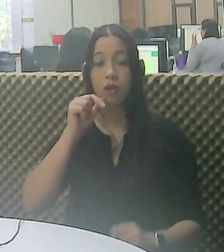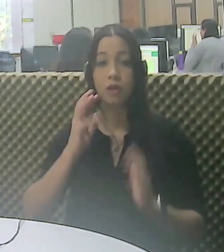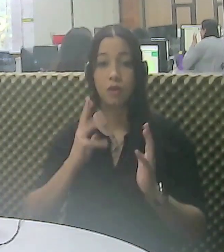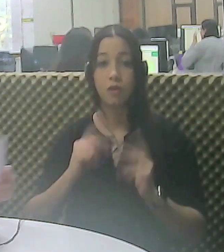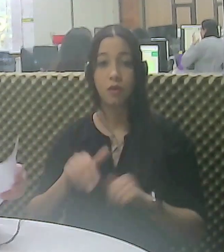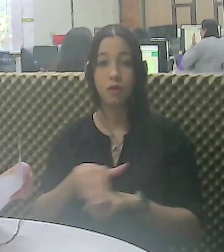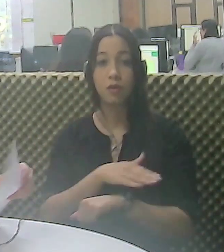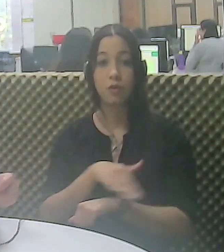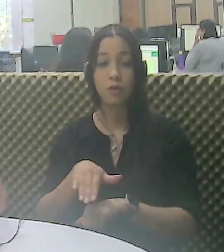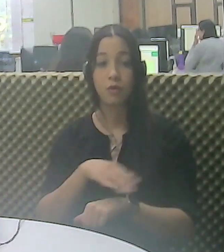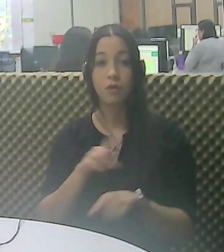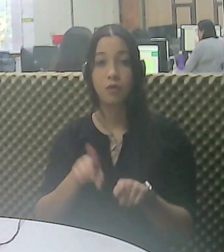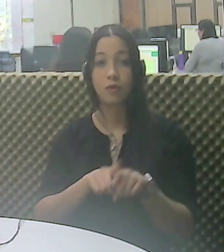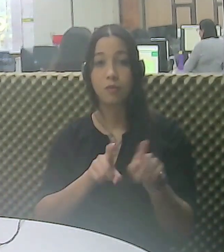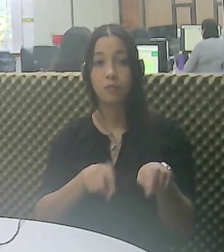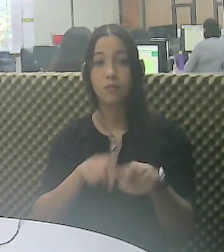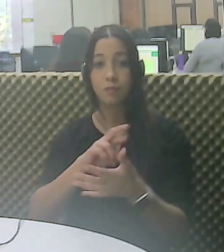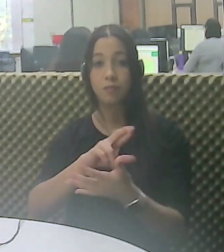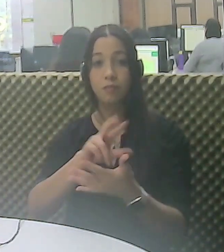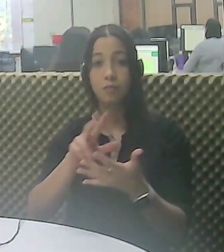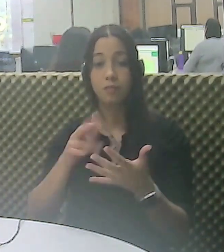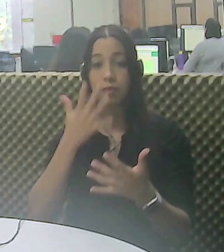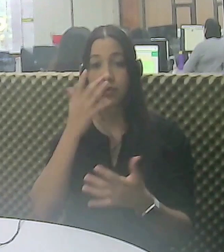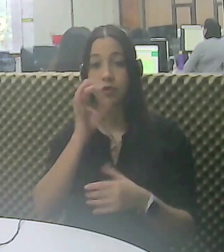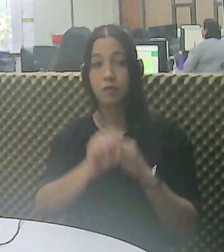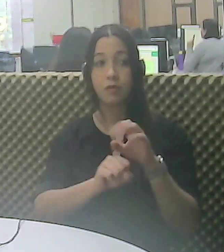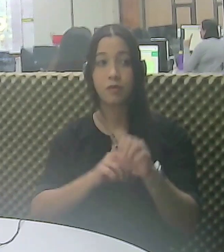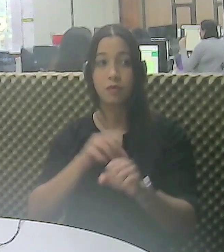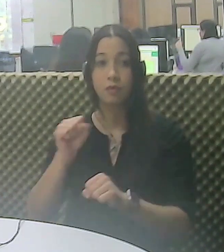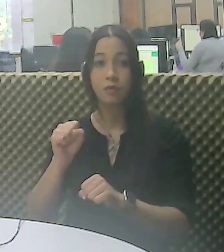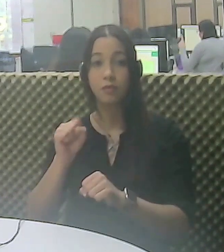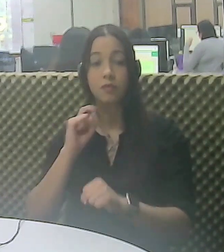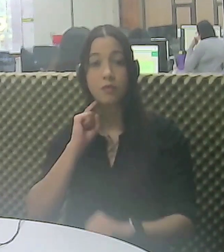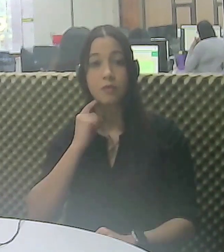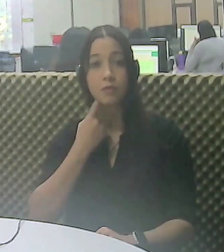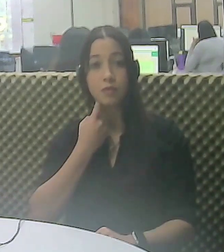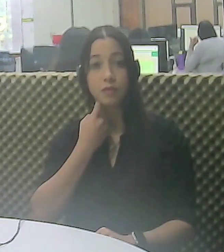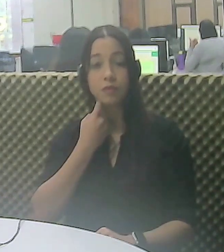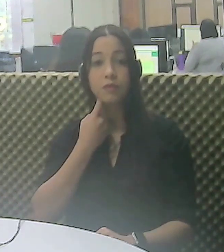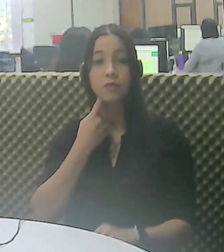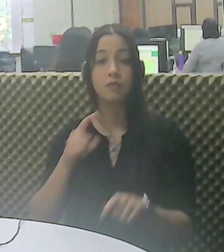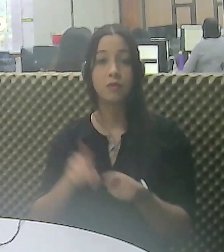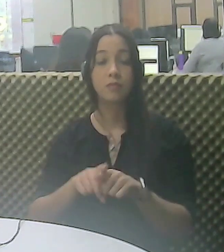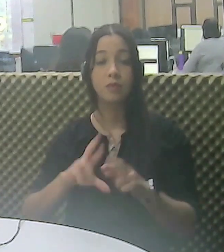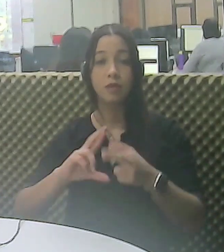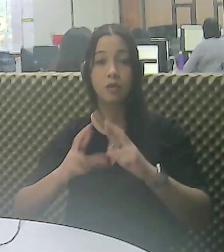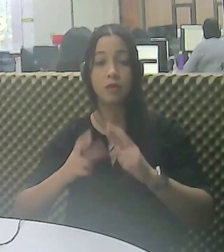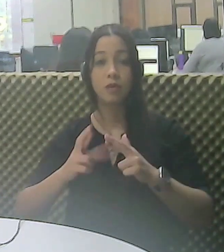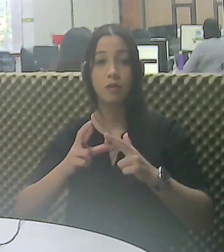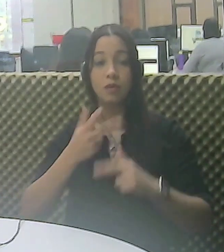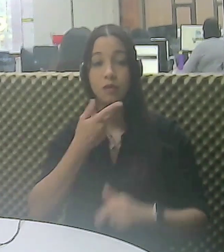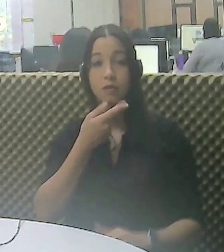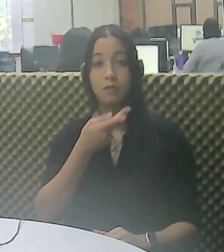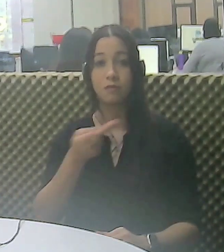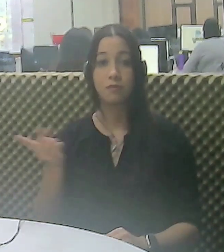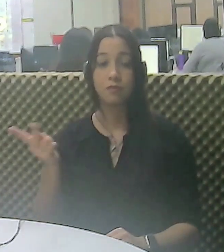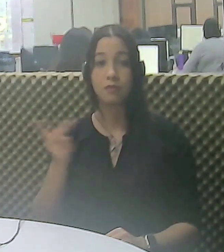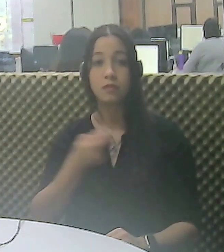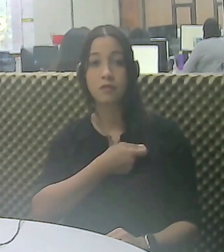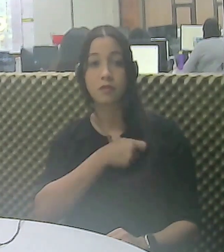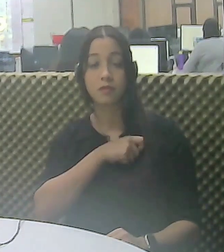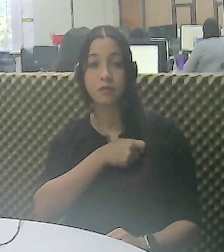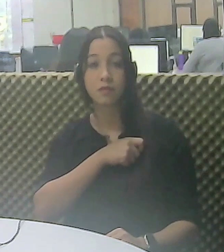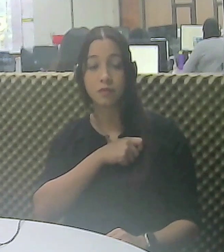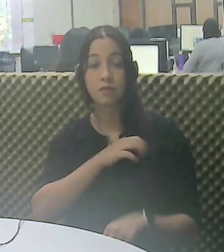de vias, capina, roçagem, catatreco, coletas de lixo, entulhos de recicláveis e visita de agentes de